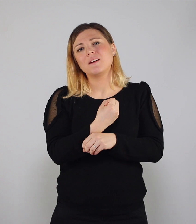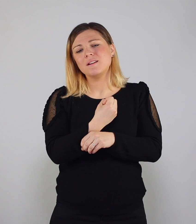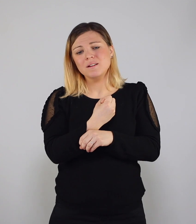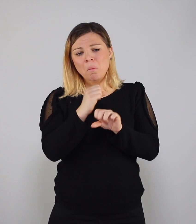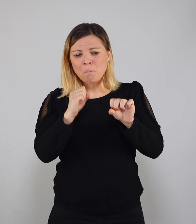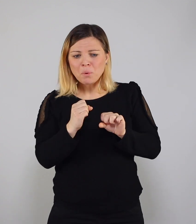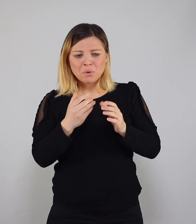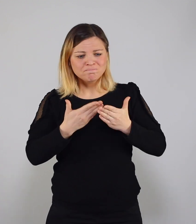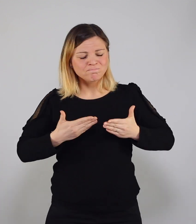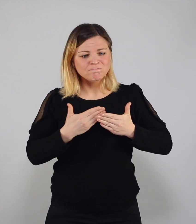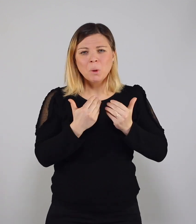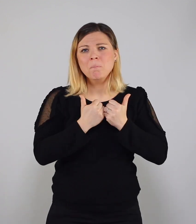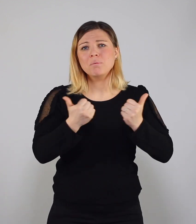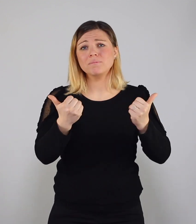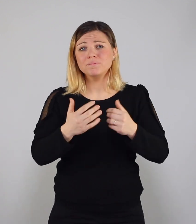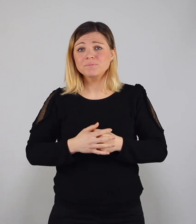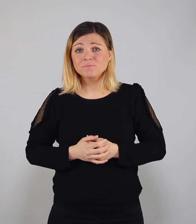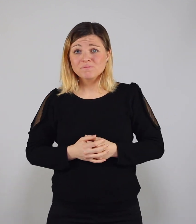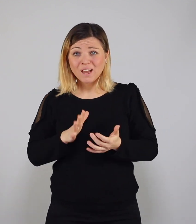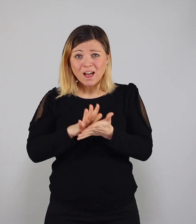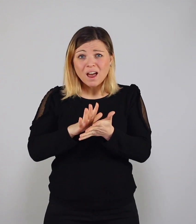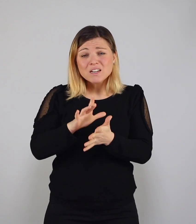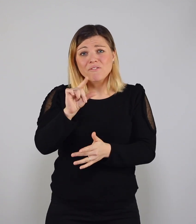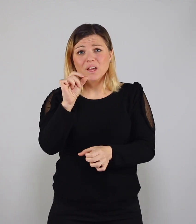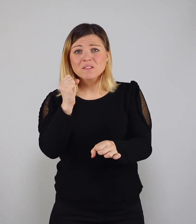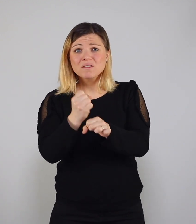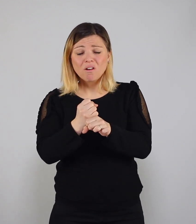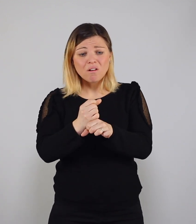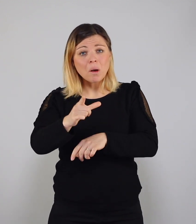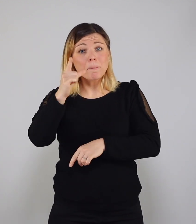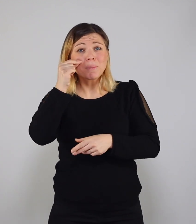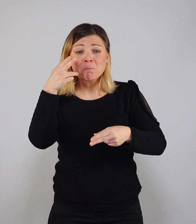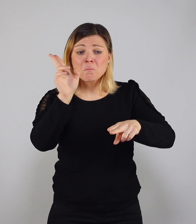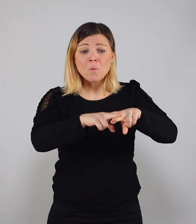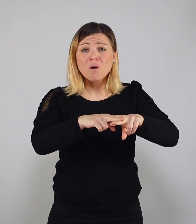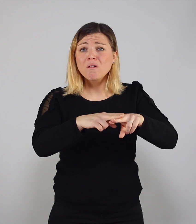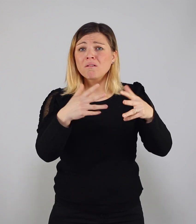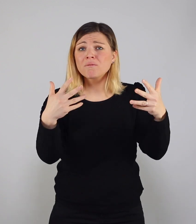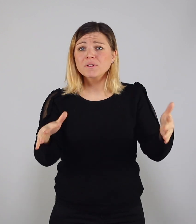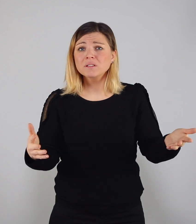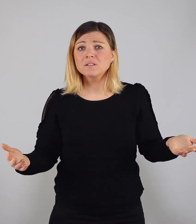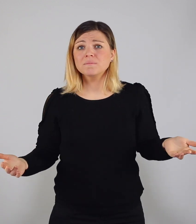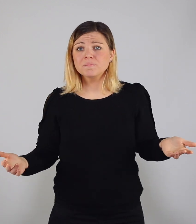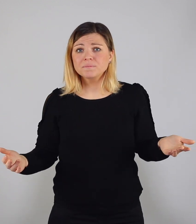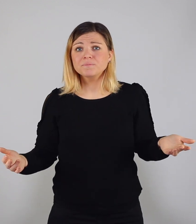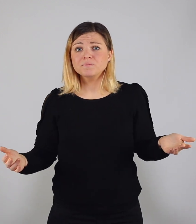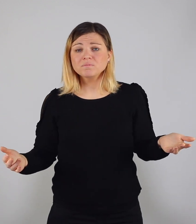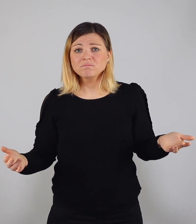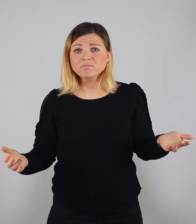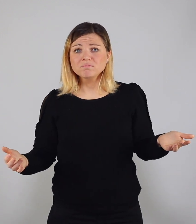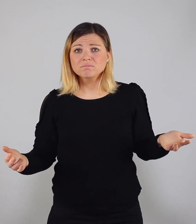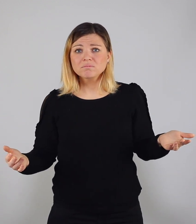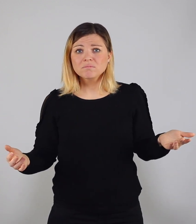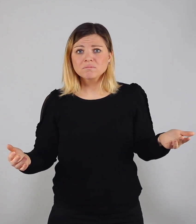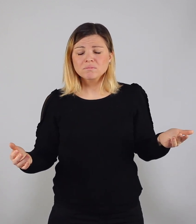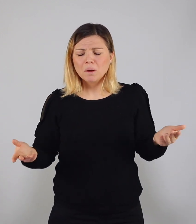d'audace, tout aurait été si différent. Mais à 20 ans, j'avais perdu mon père, ainsi